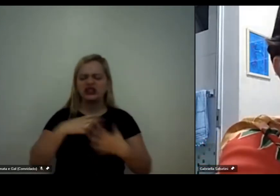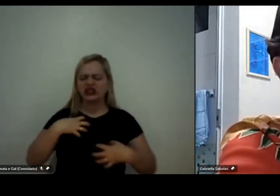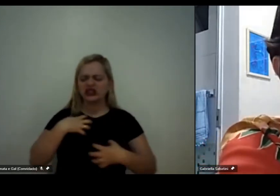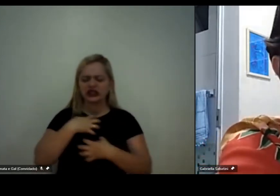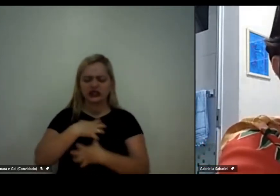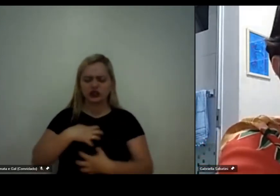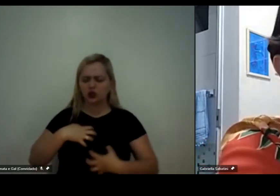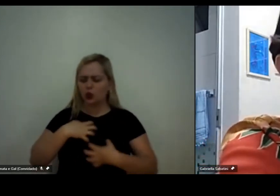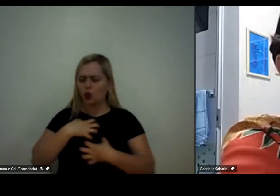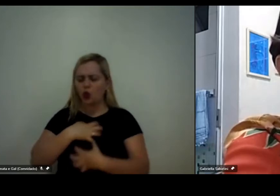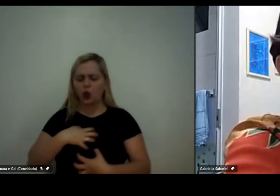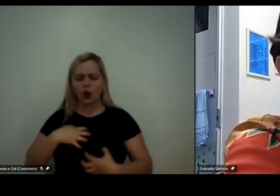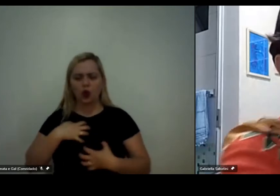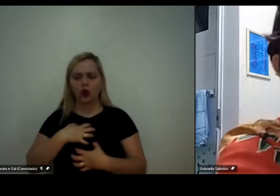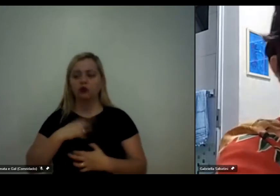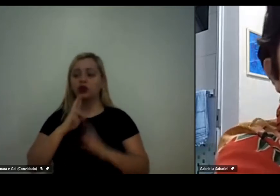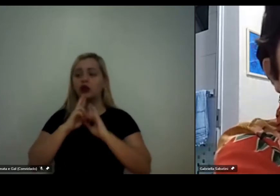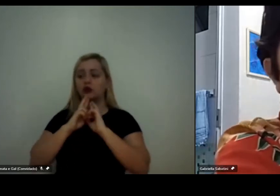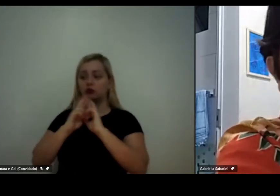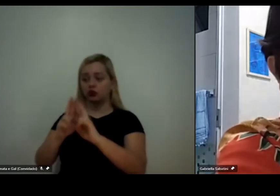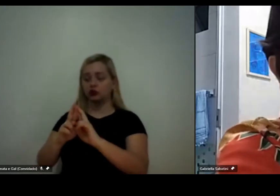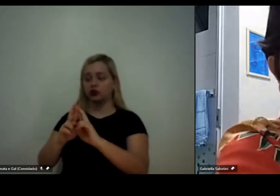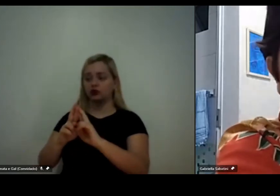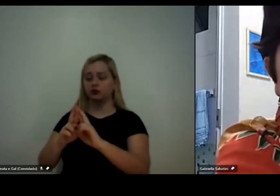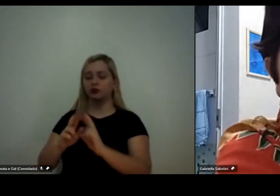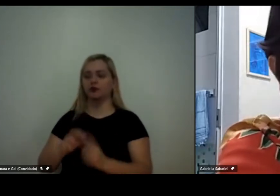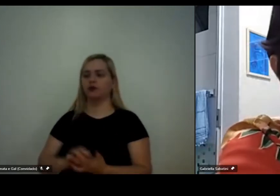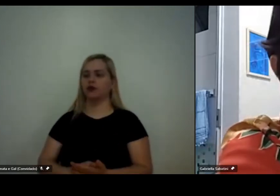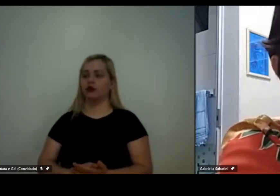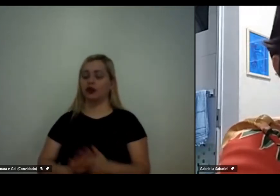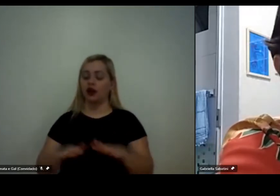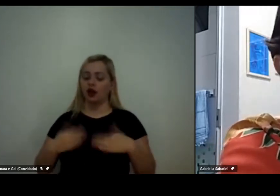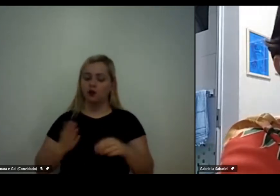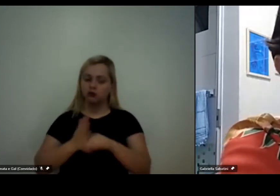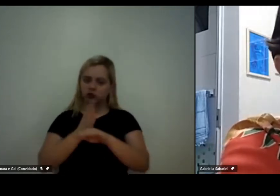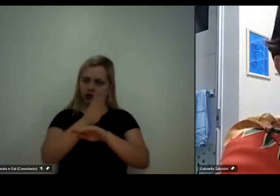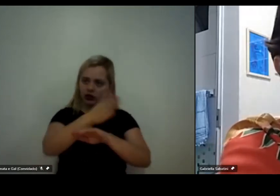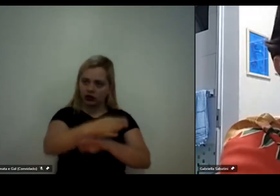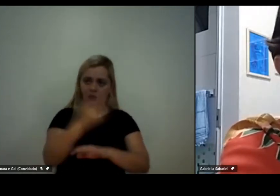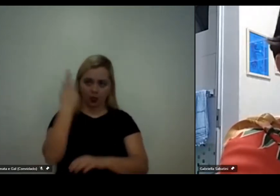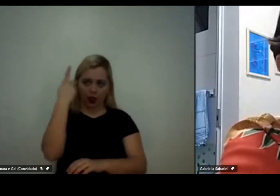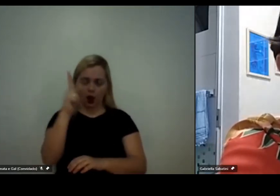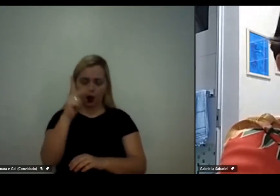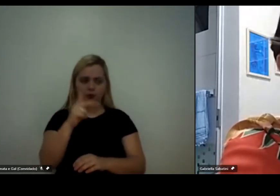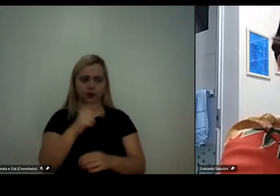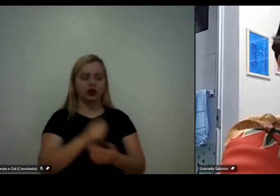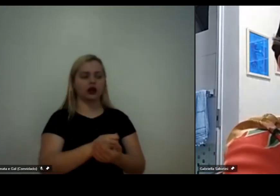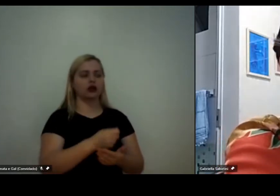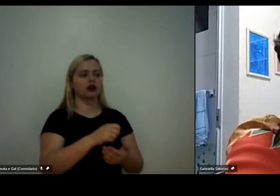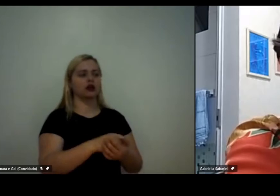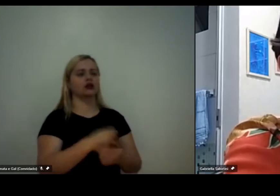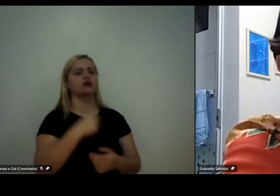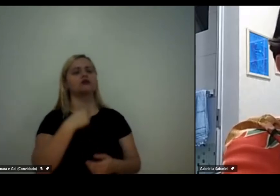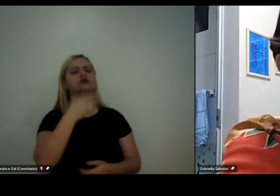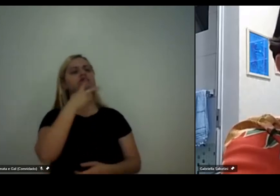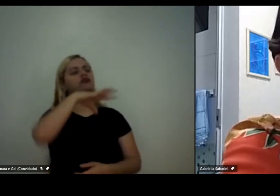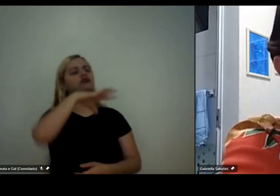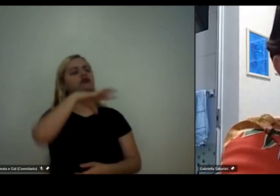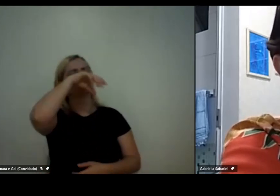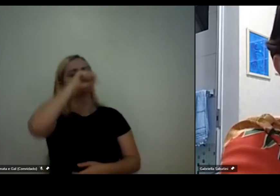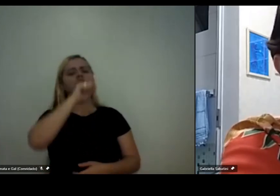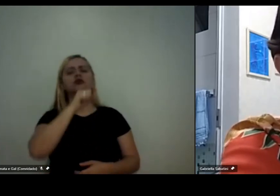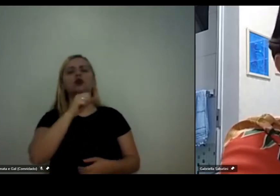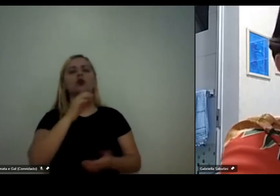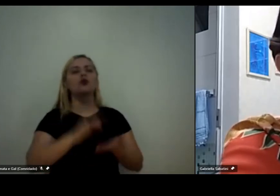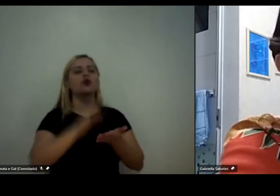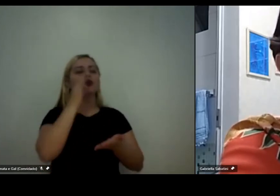angústia, e respondi com um invariável isto. Ao entrar para a entrevista, senti cheiro de café fresco, e antes que